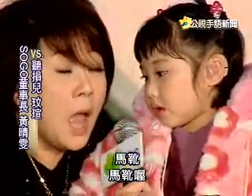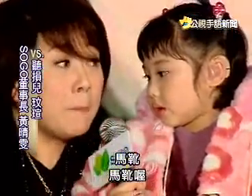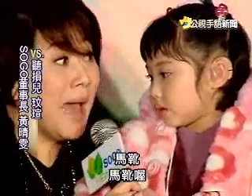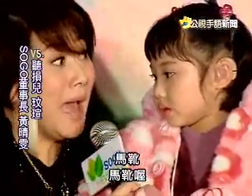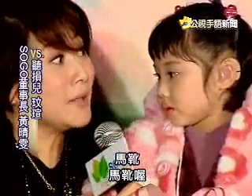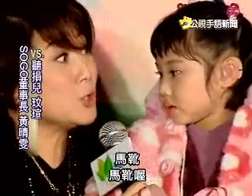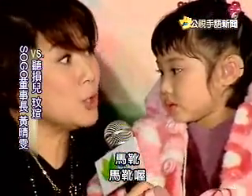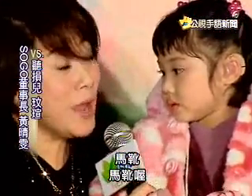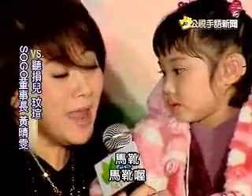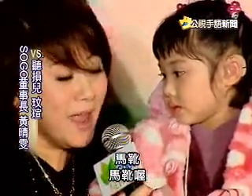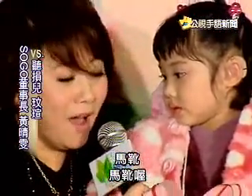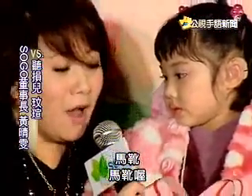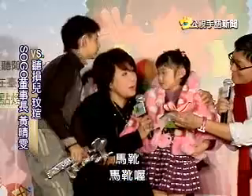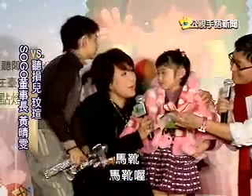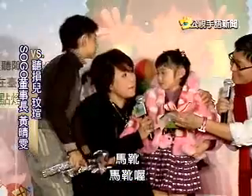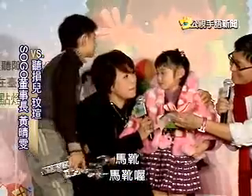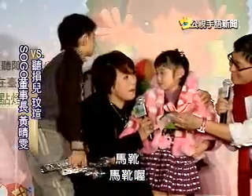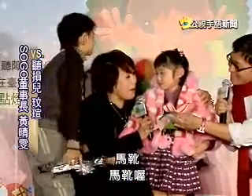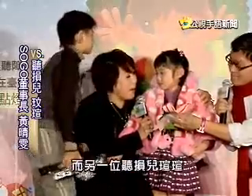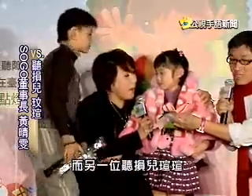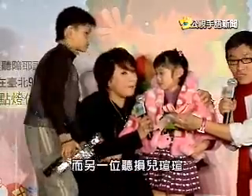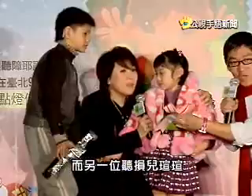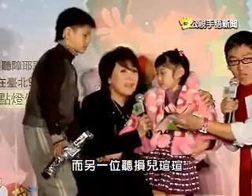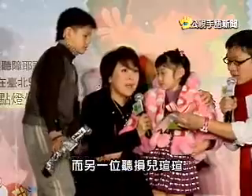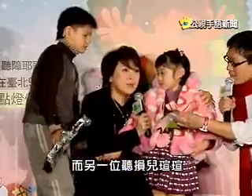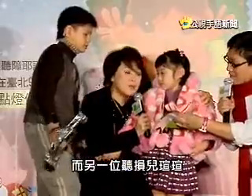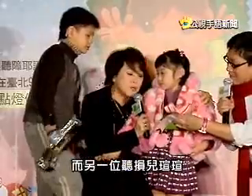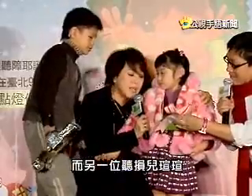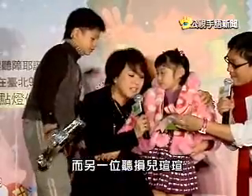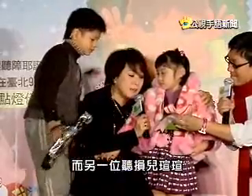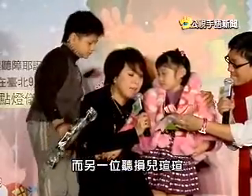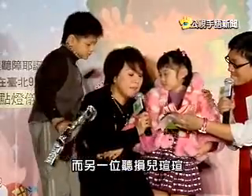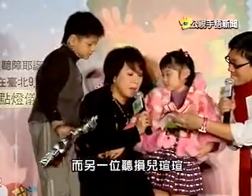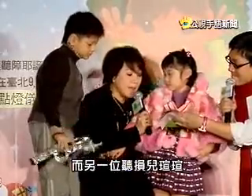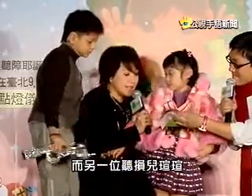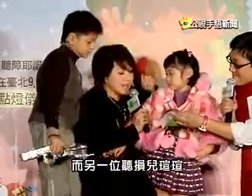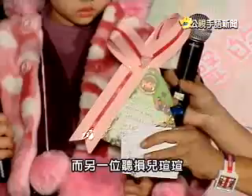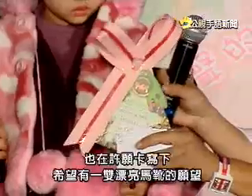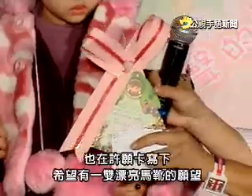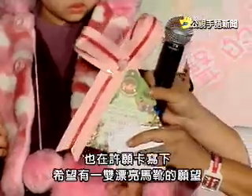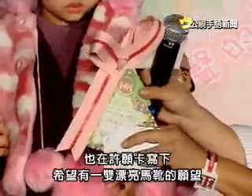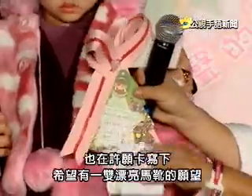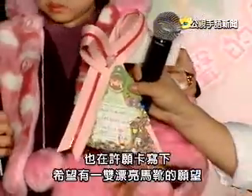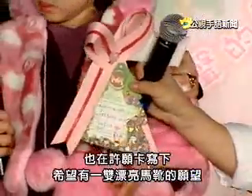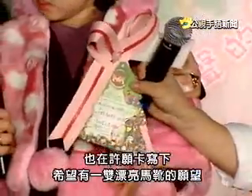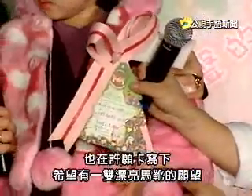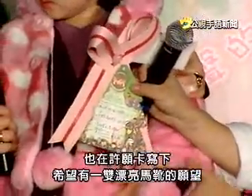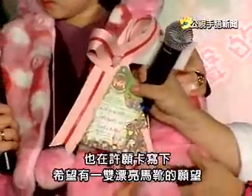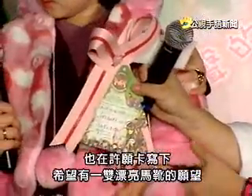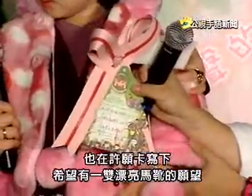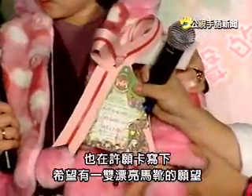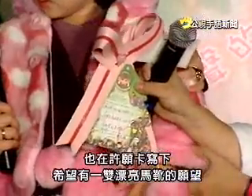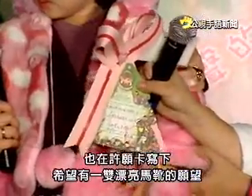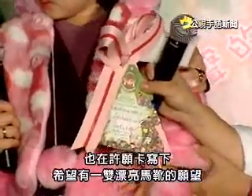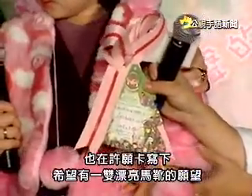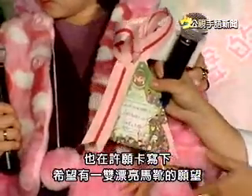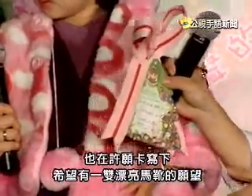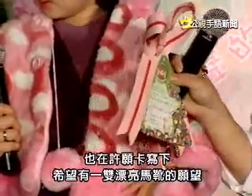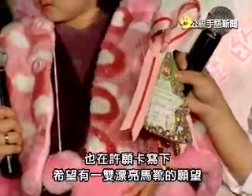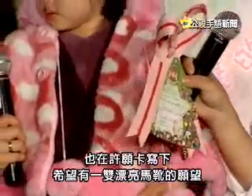马靴。 马靴哦。 而另外一位听损儿萱萱也在许愿卡写下希望有一双漂亮马靴的愿